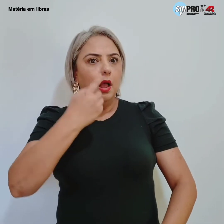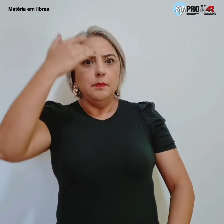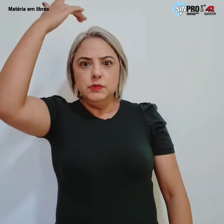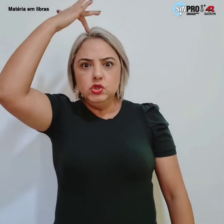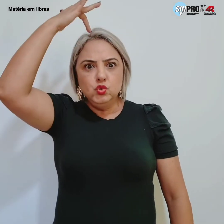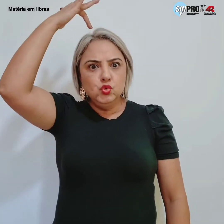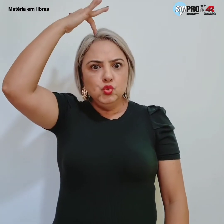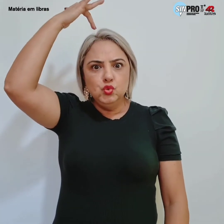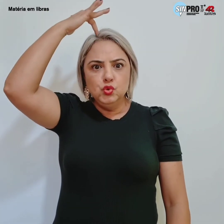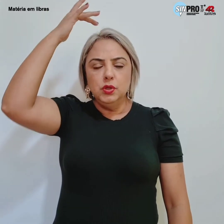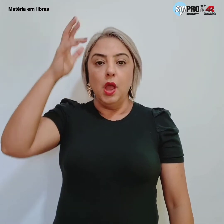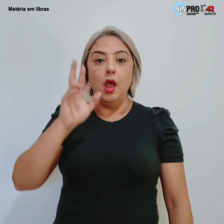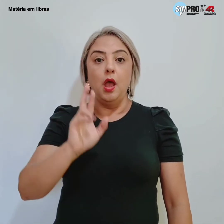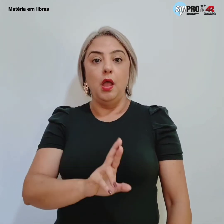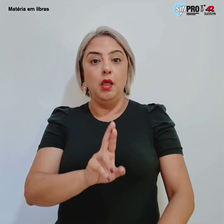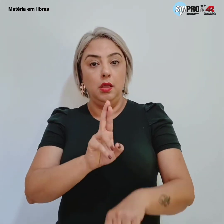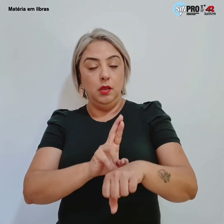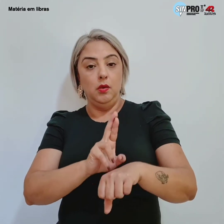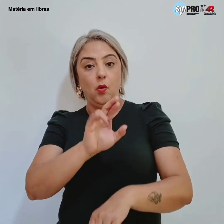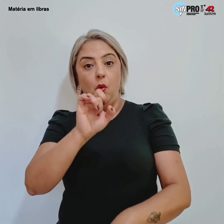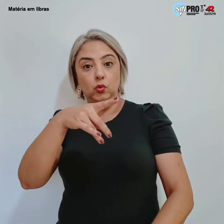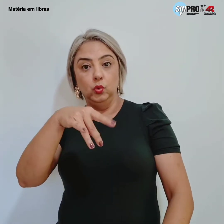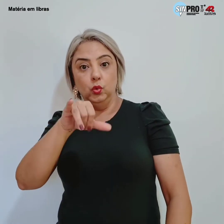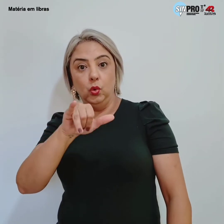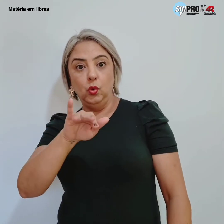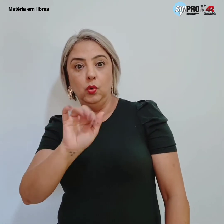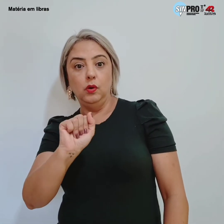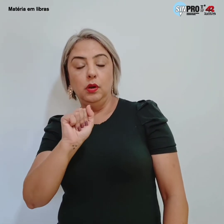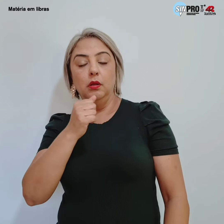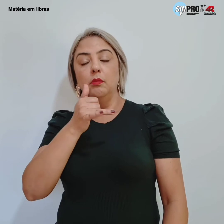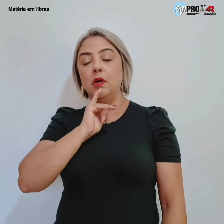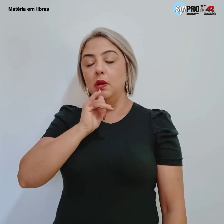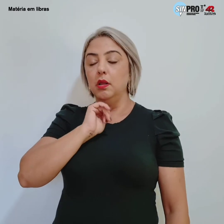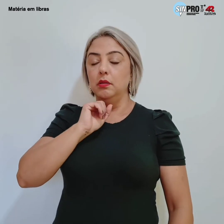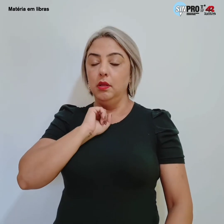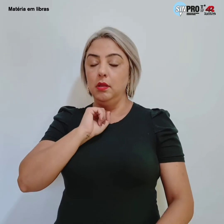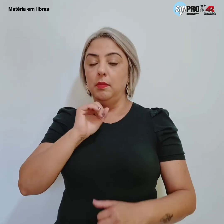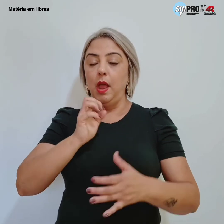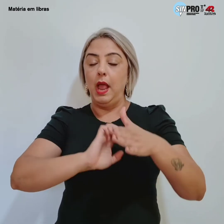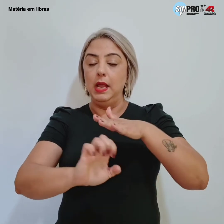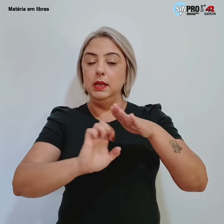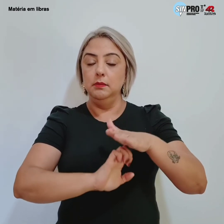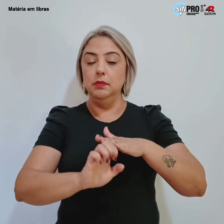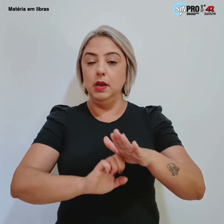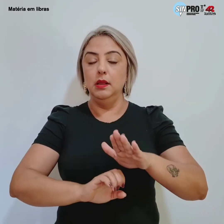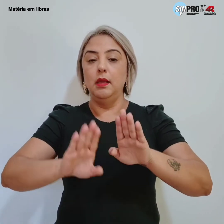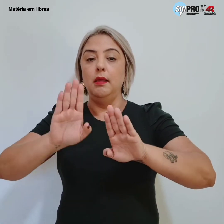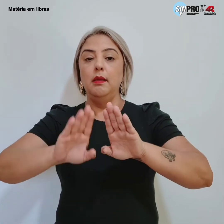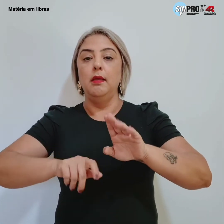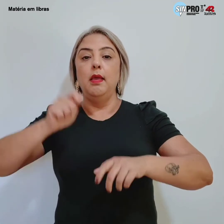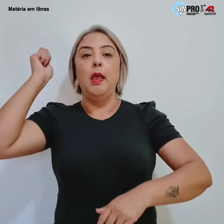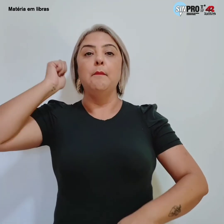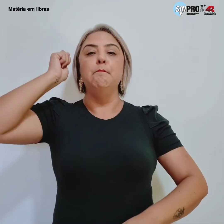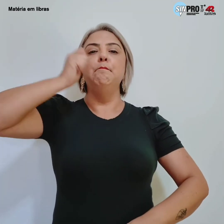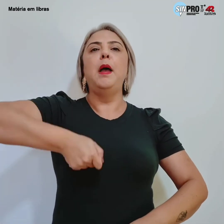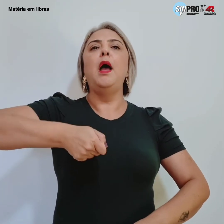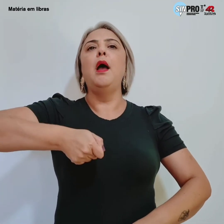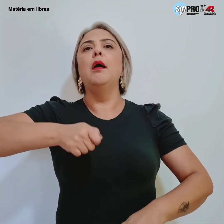assustador. Em Rondônia, por exemplo, a distribuidora de energia foi leiloada em